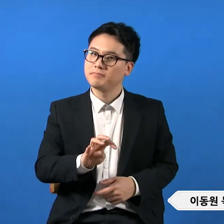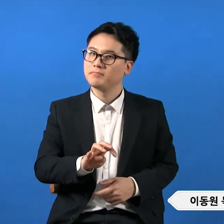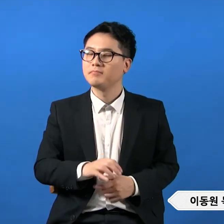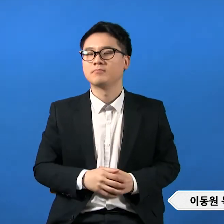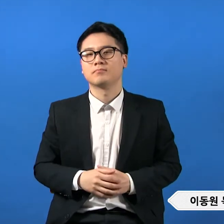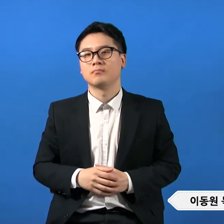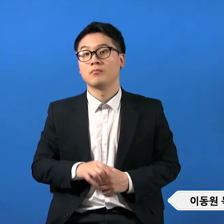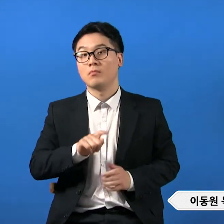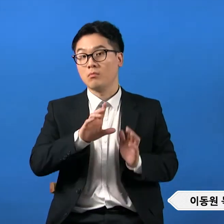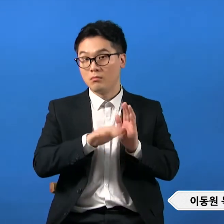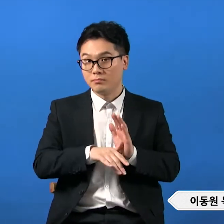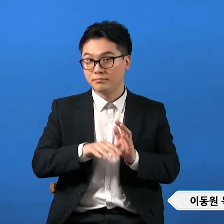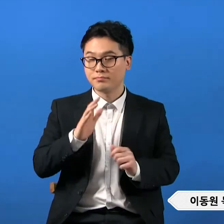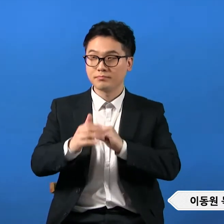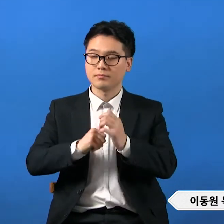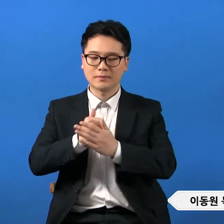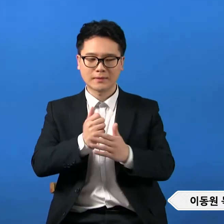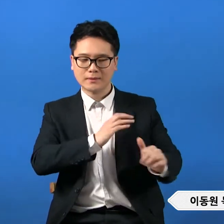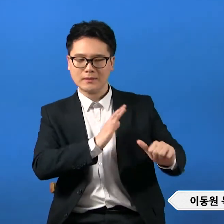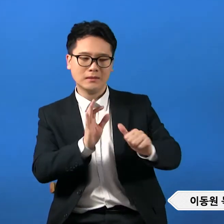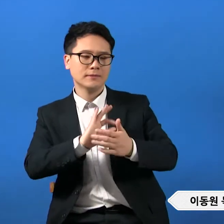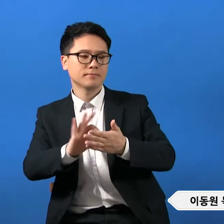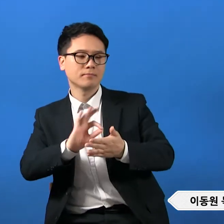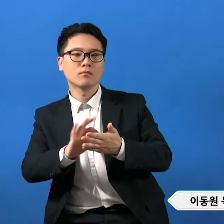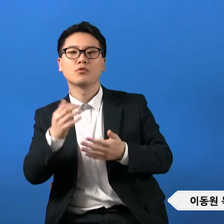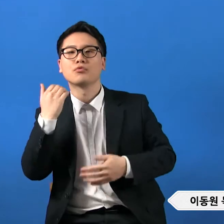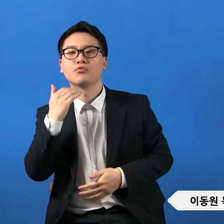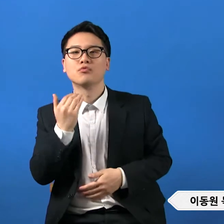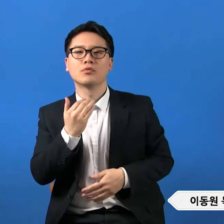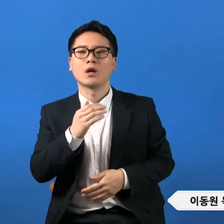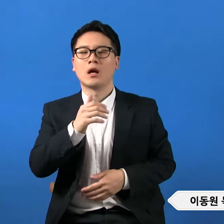하나님이 쓰시던 하나님의 사람 선지자